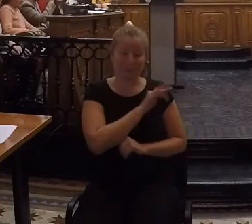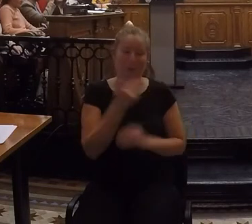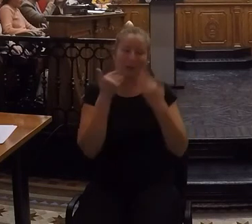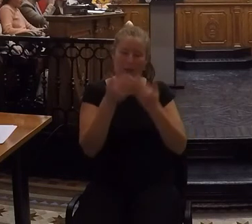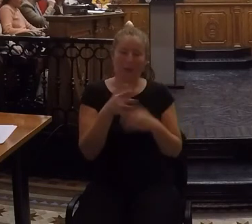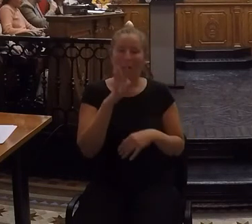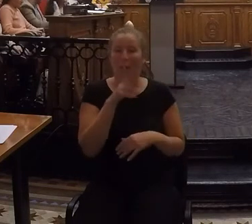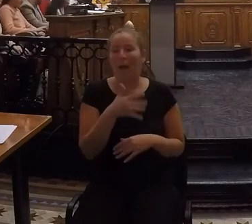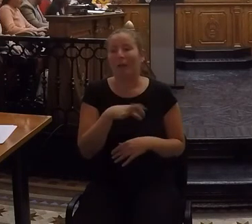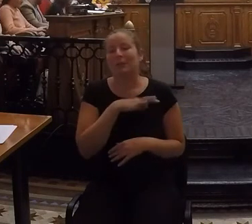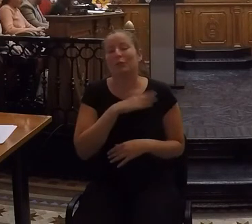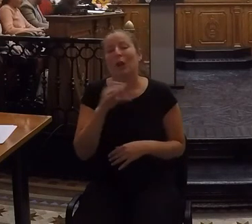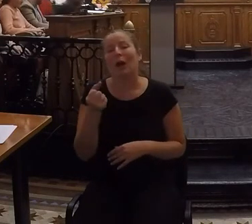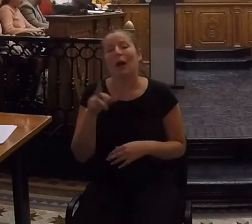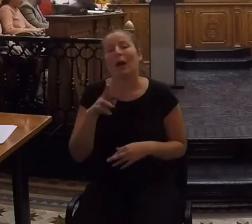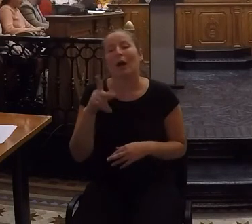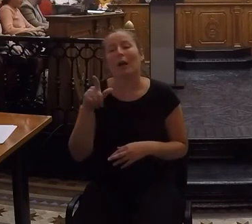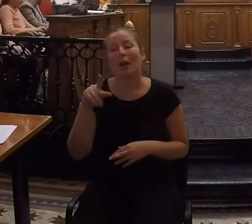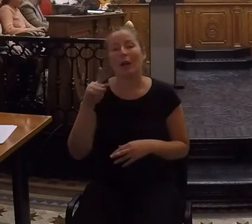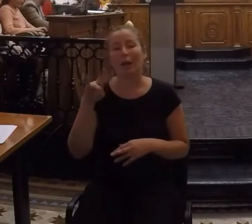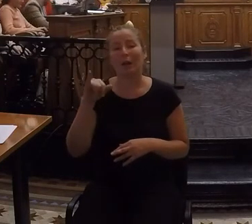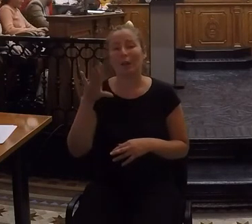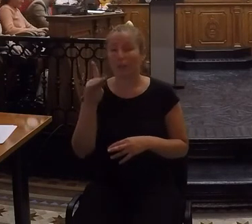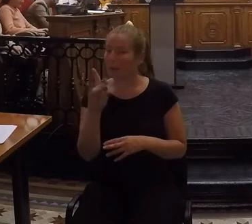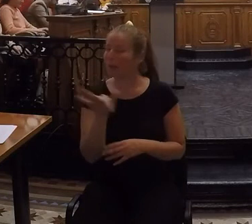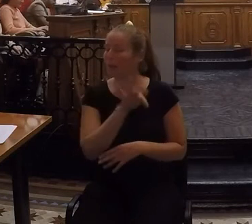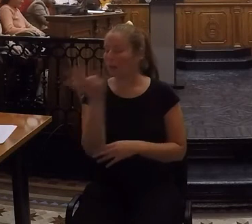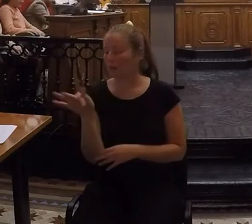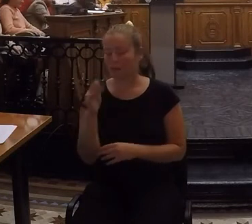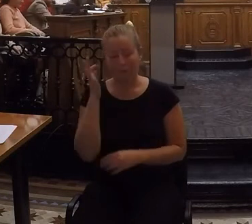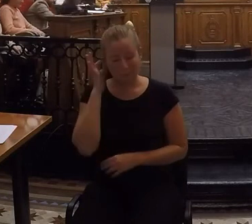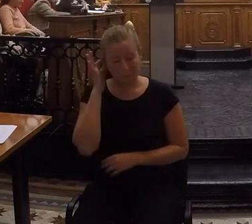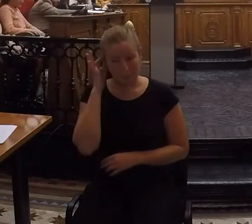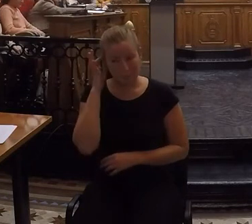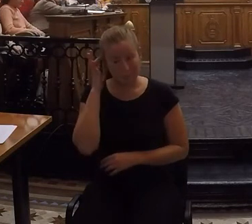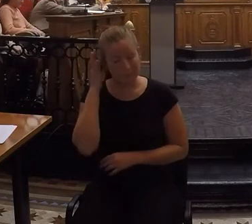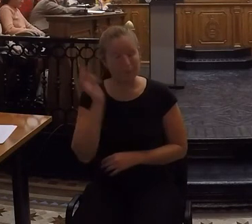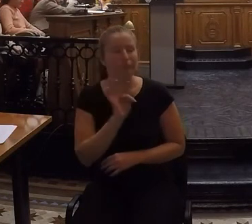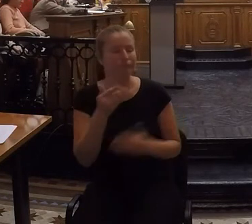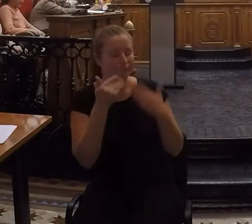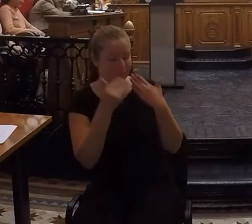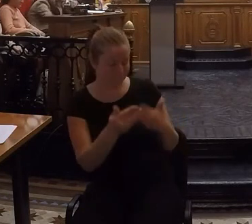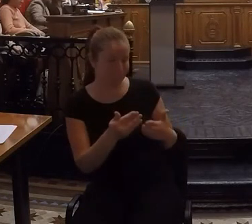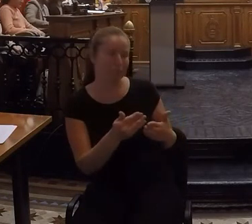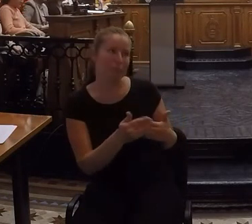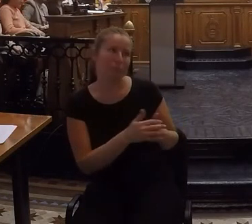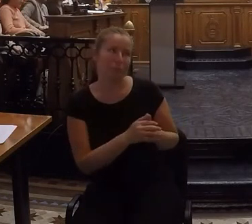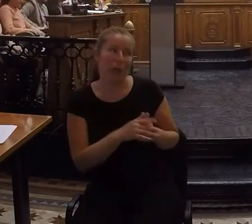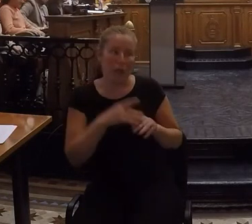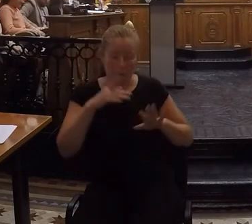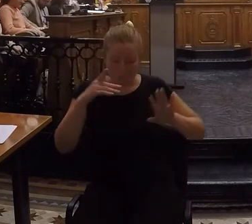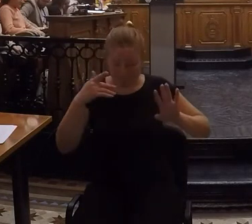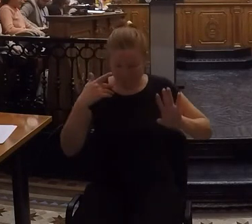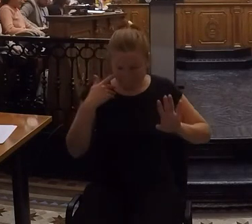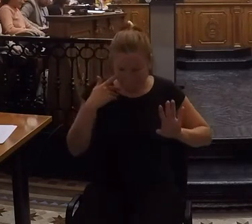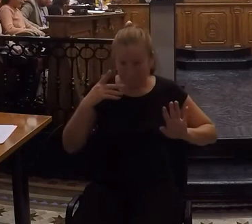Lavid, para finalizar el debate, tiene usted la palabra. Muchas gracias, señor alcalde. Bueno, yo creo que, como me temía,